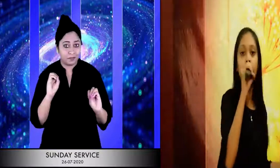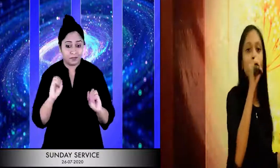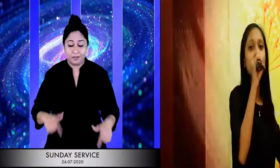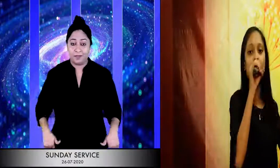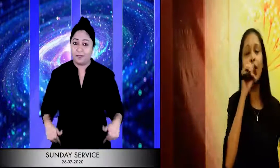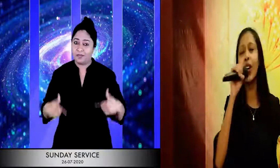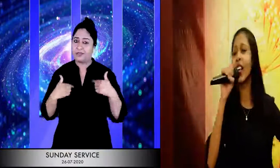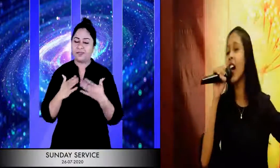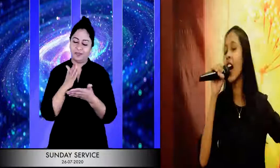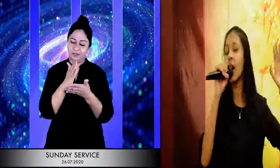পরমেশ্বর